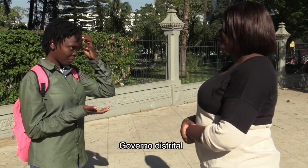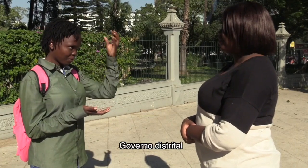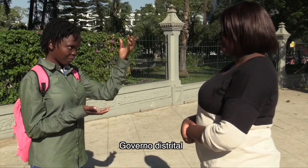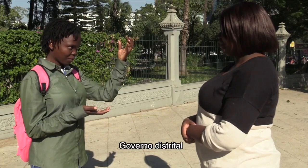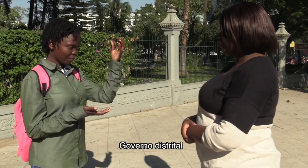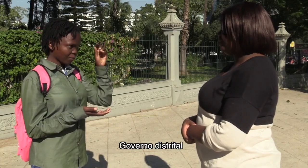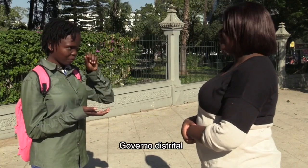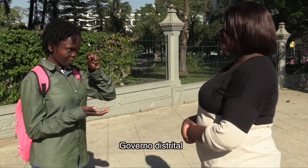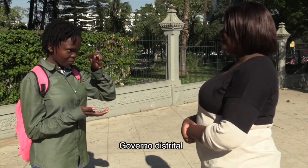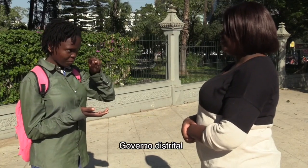Governo distrital.